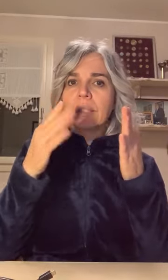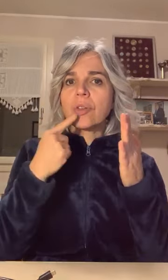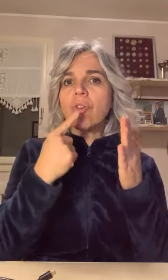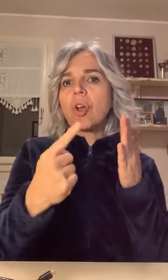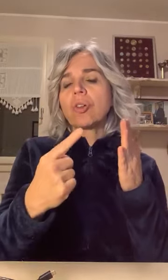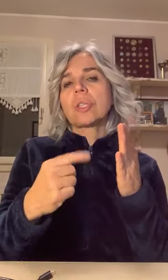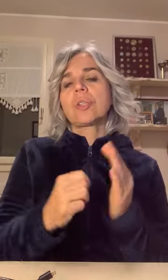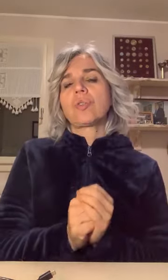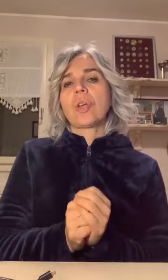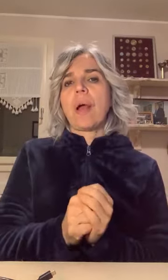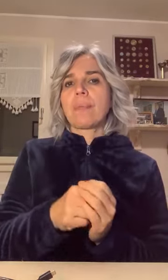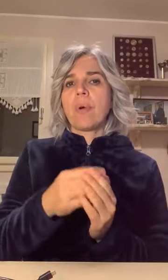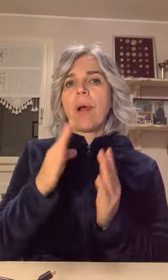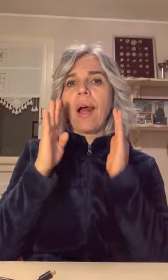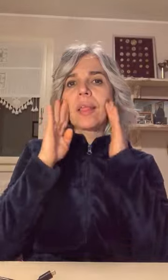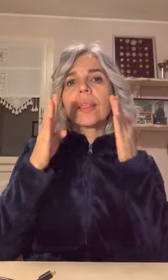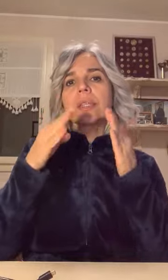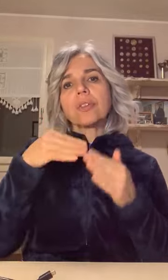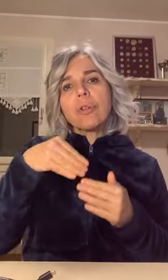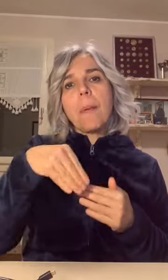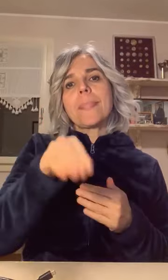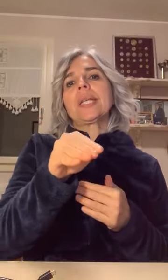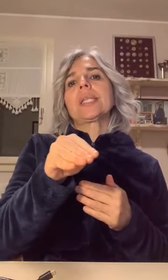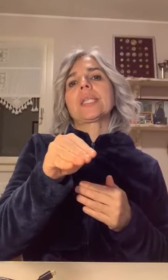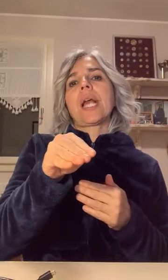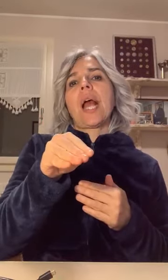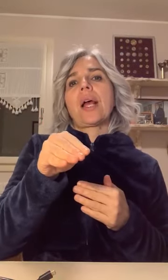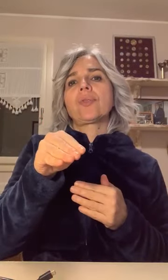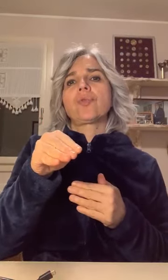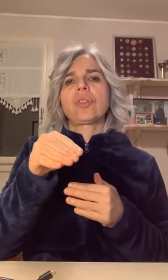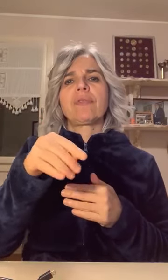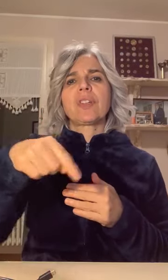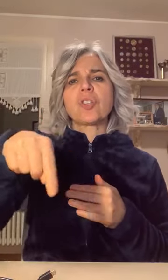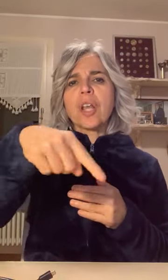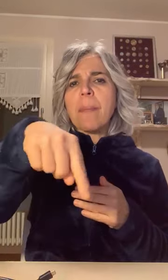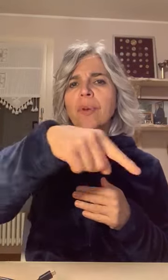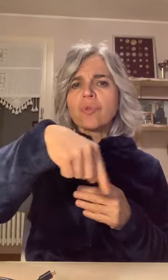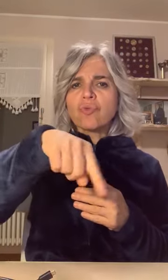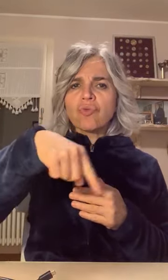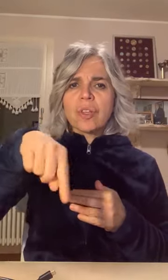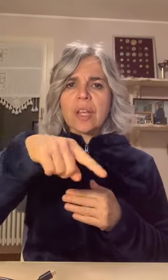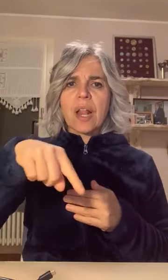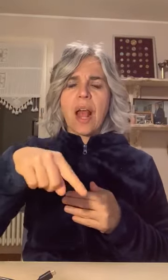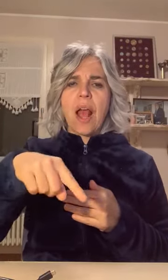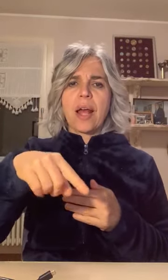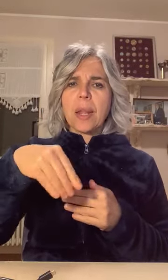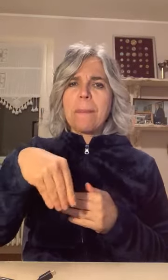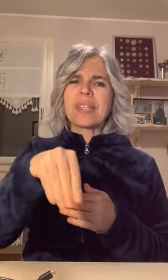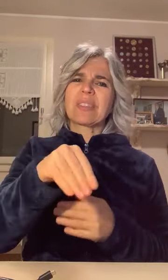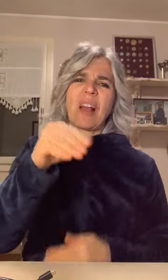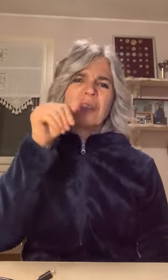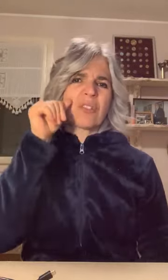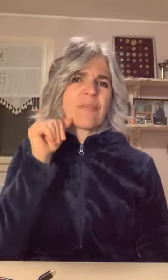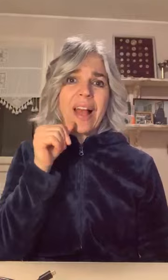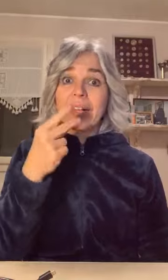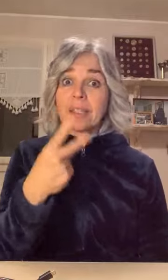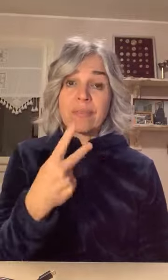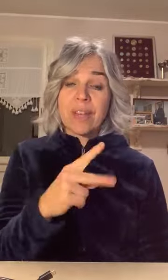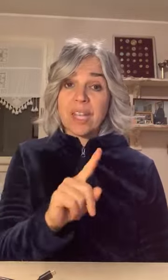bufola, così viene detto, no? Questa famosa bufola. Però non sappiamo poi che cosa ha causato questa